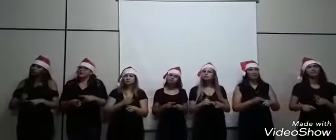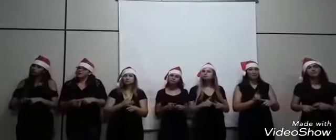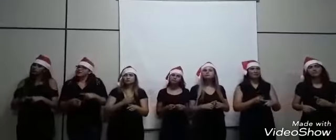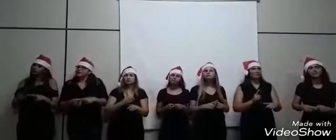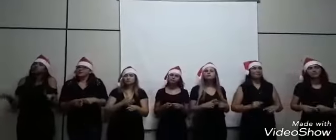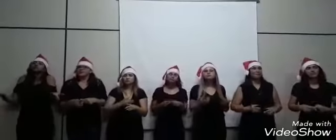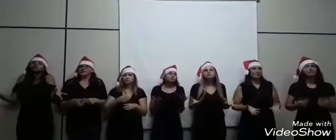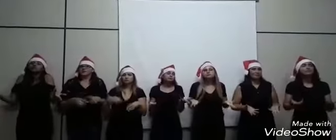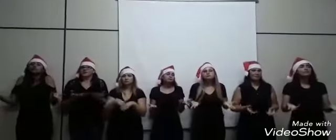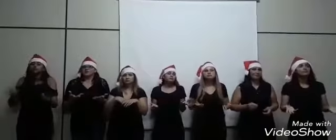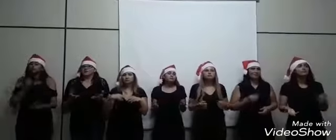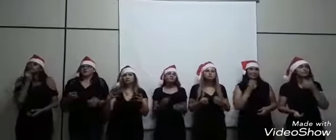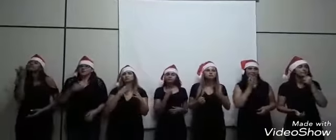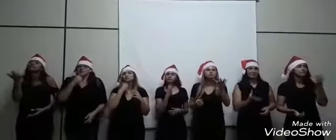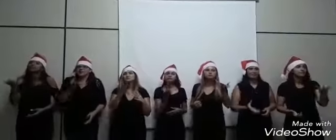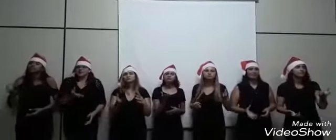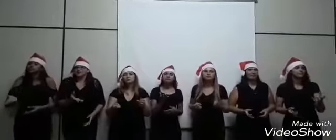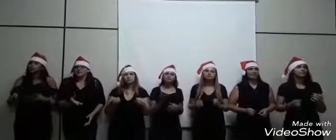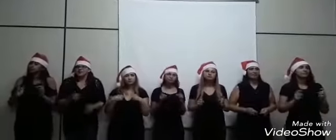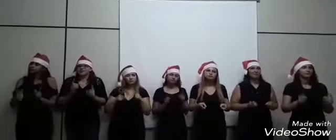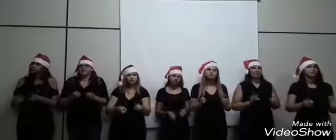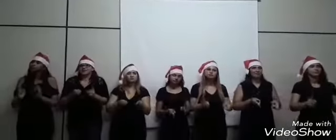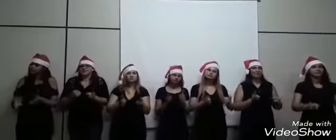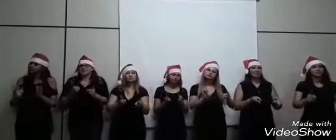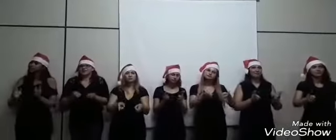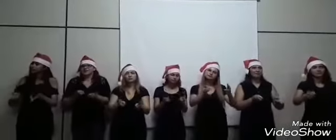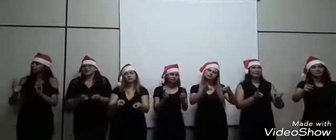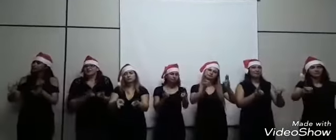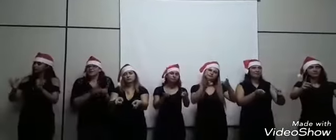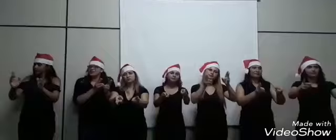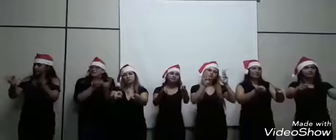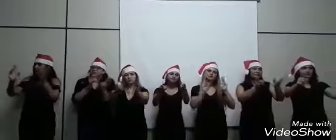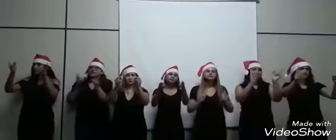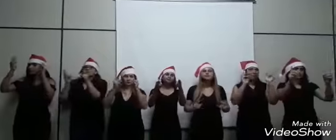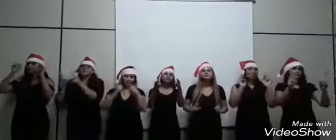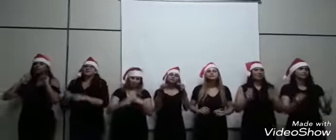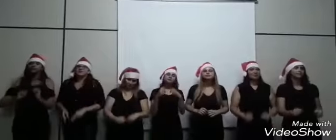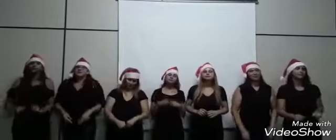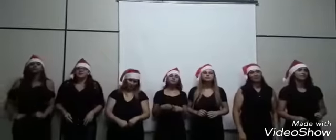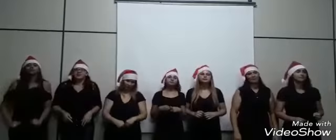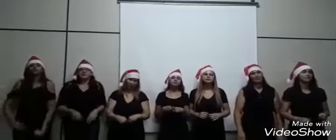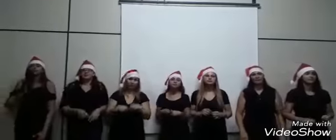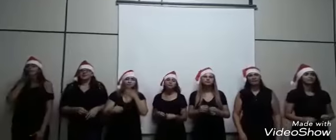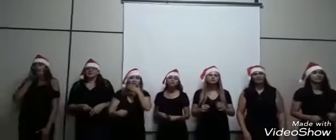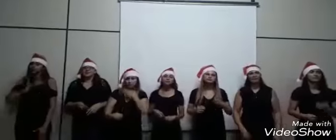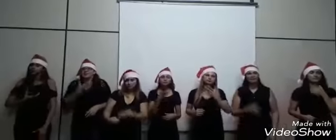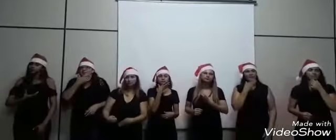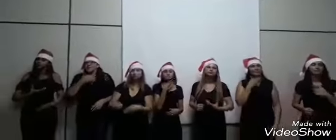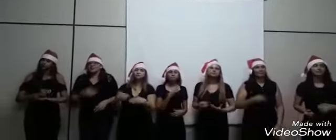assim Que você nunca tivesse mais fim Que o Natal